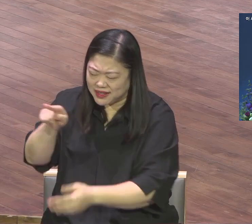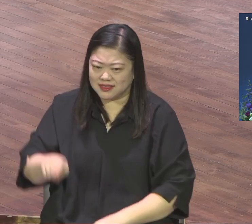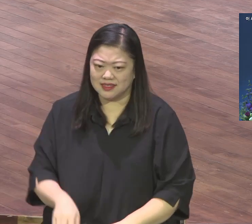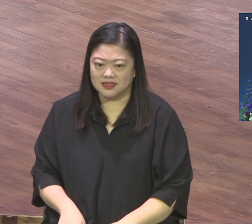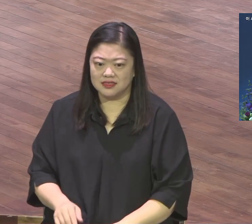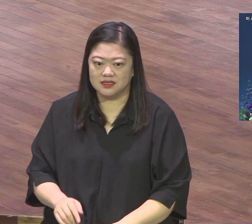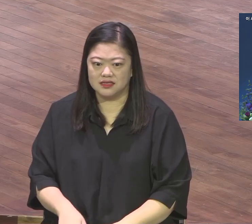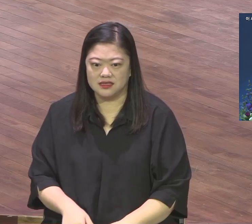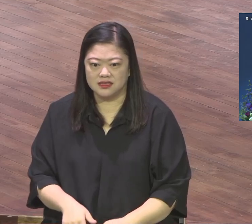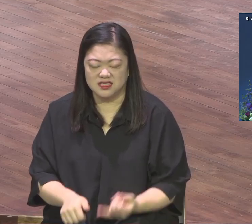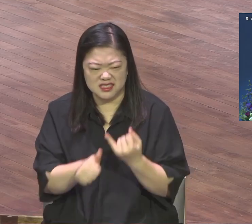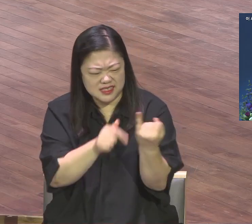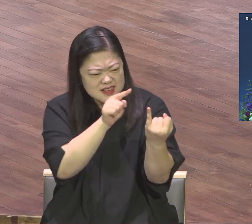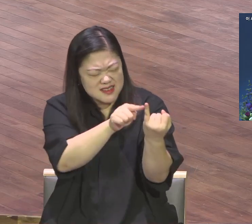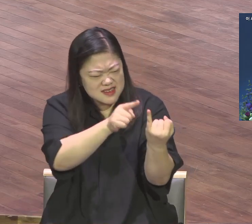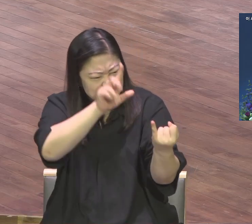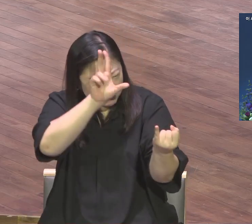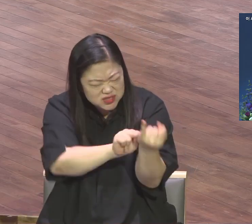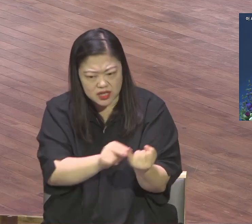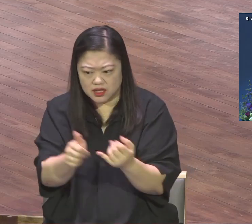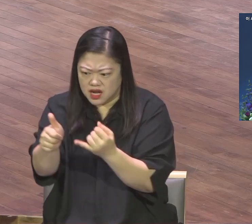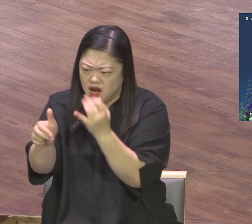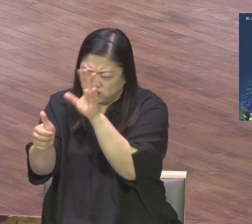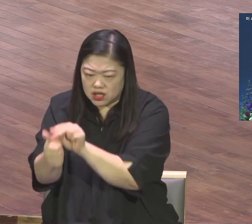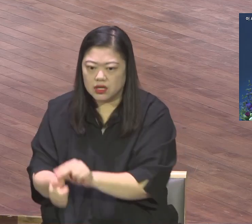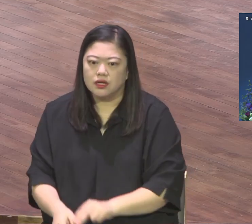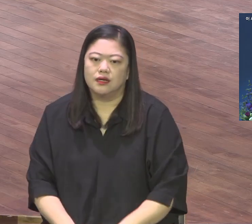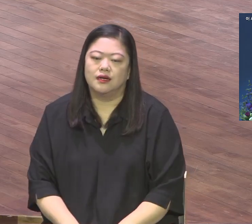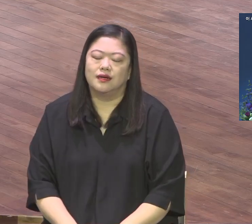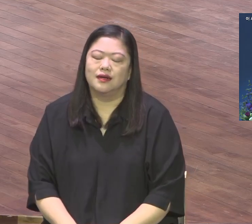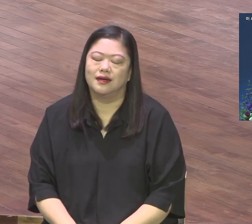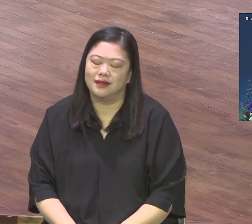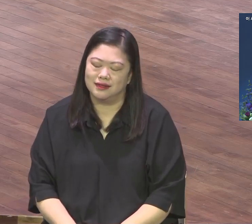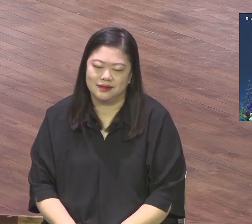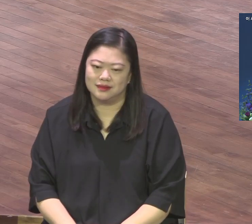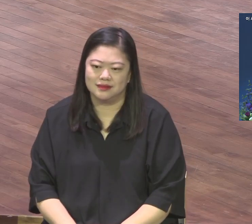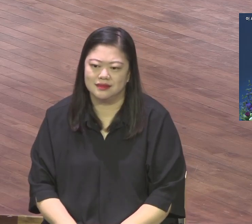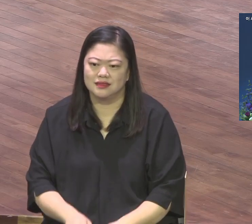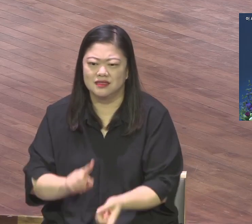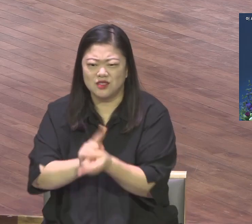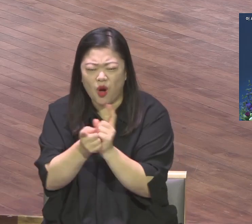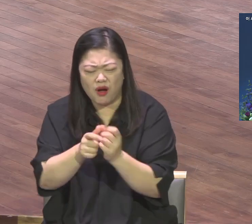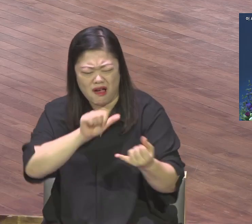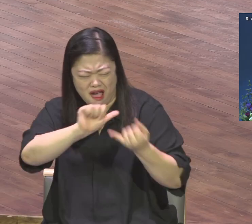거의 대부분은 피튀기 싸우라 후회하고 상처받고 상처주고